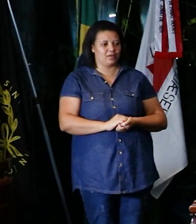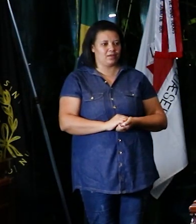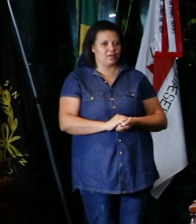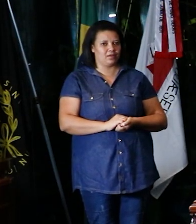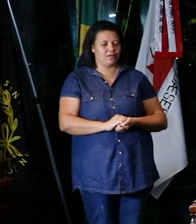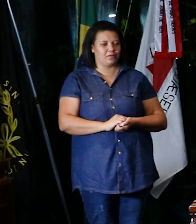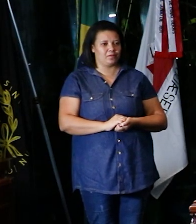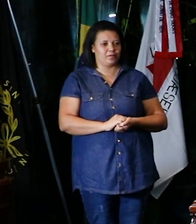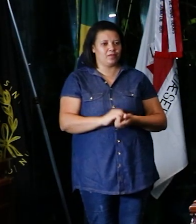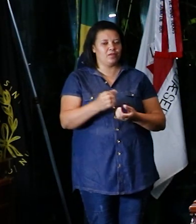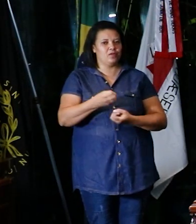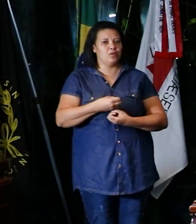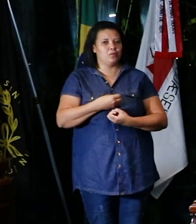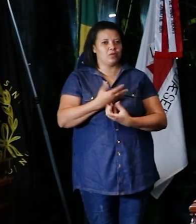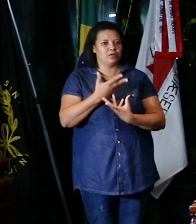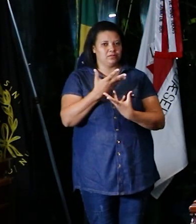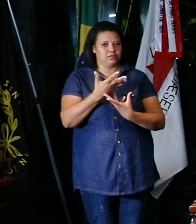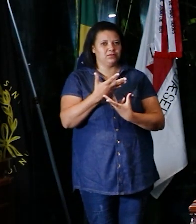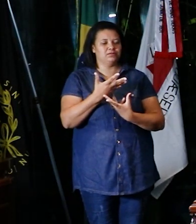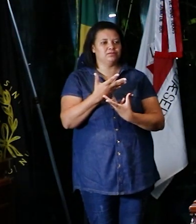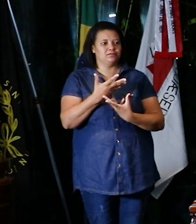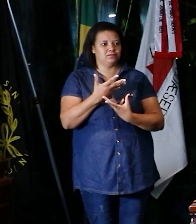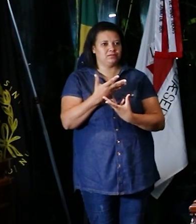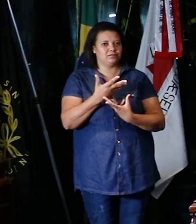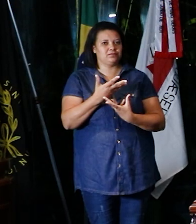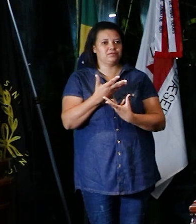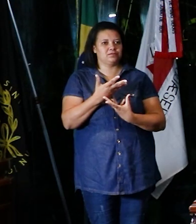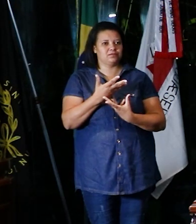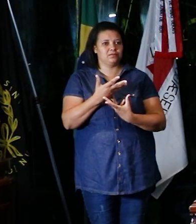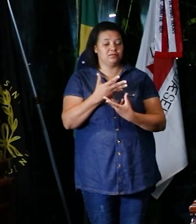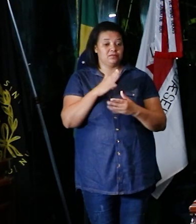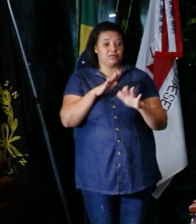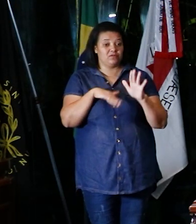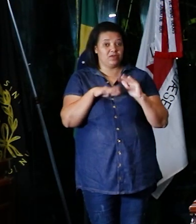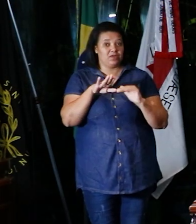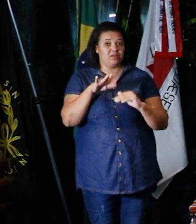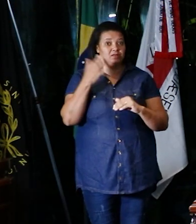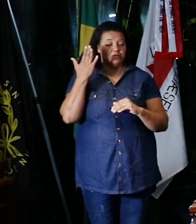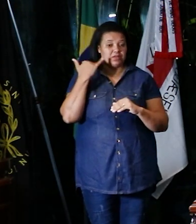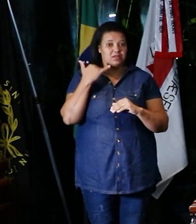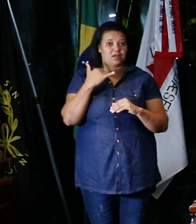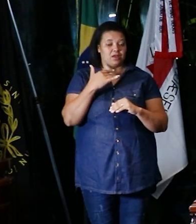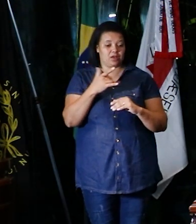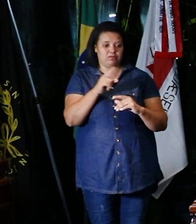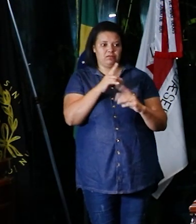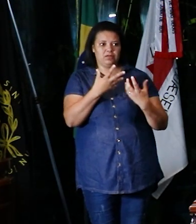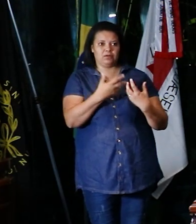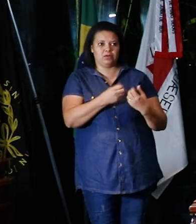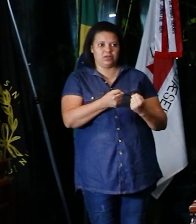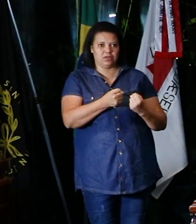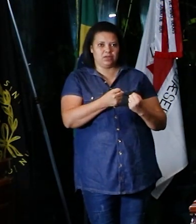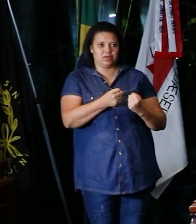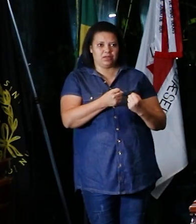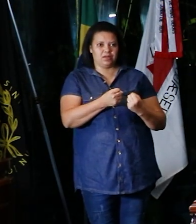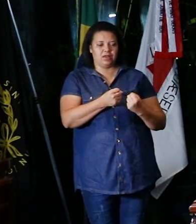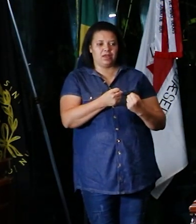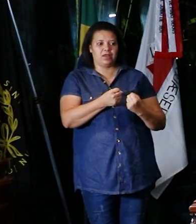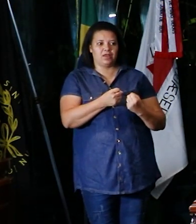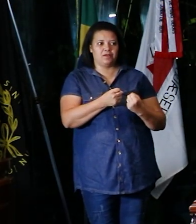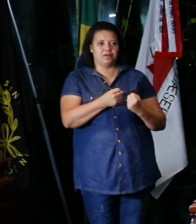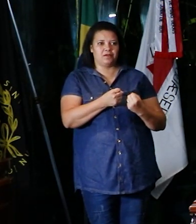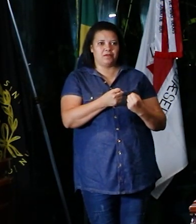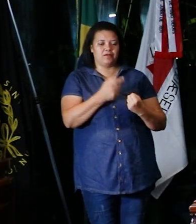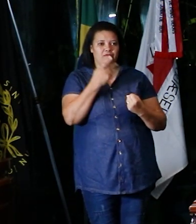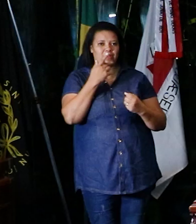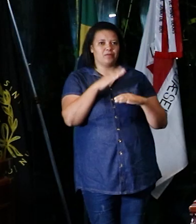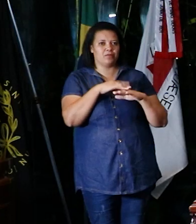Lia são poemas que ele reprovaria com toda certeza. E aí eu quero falar mais